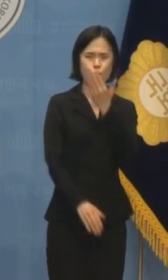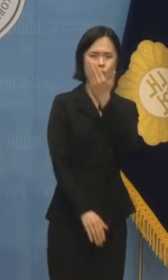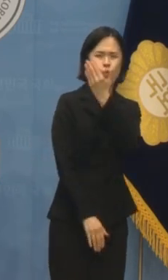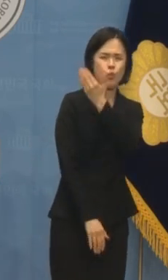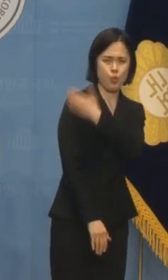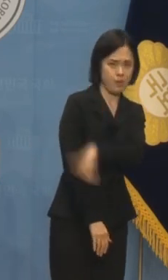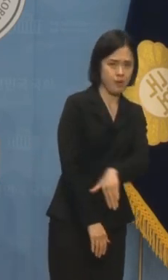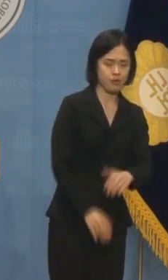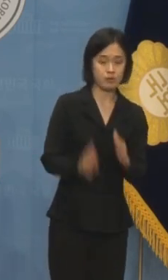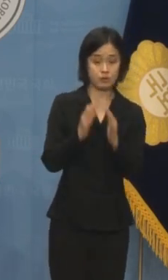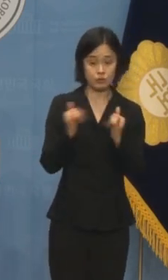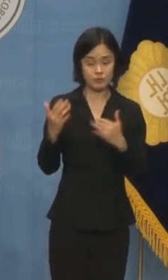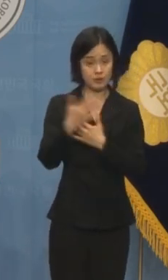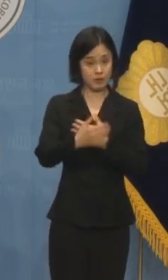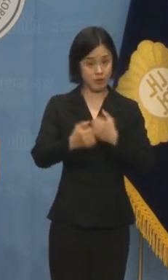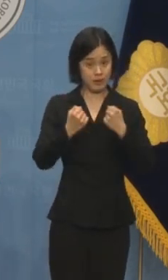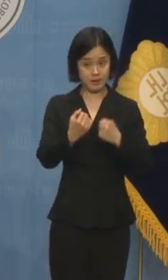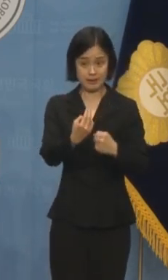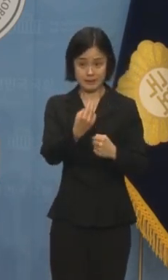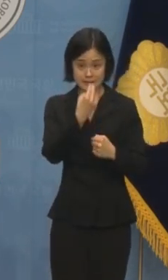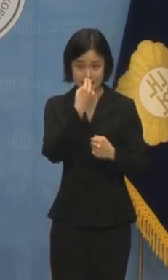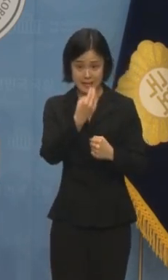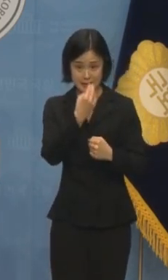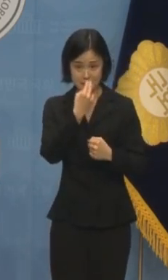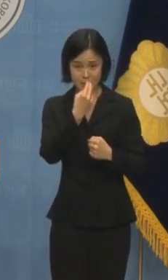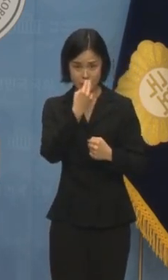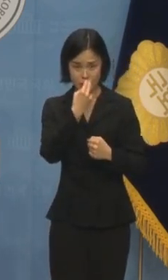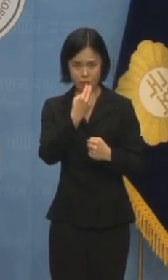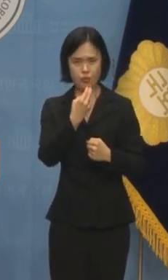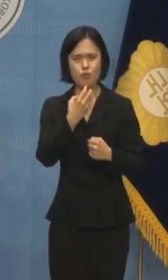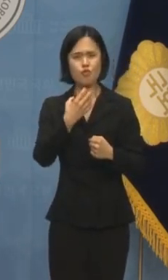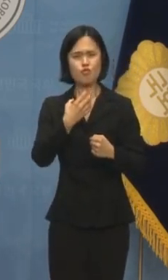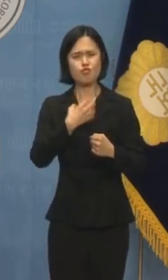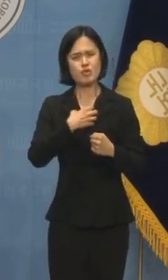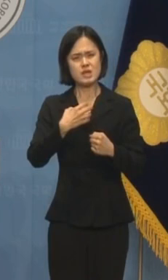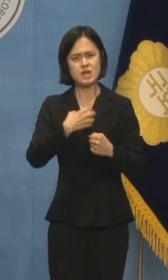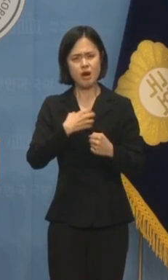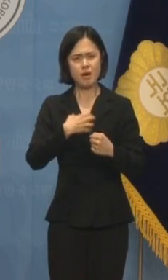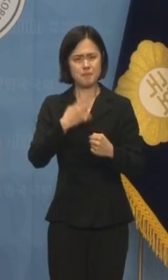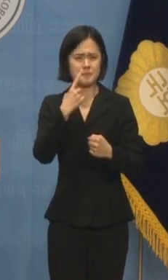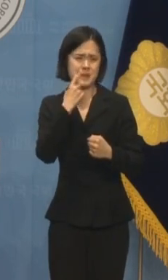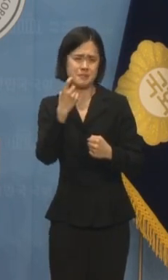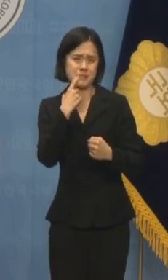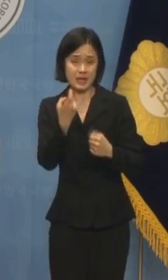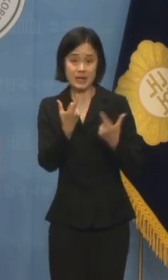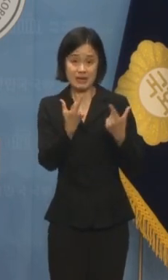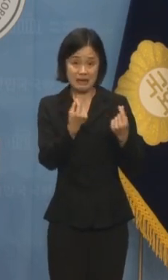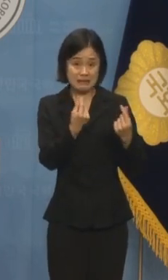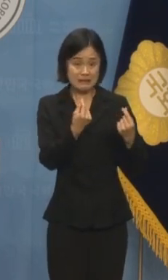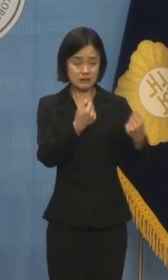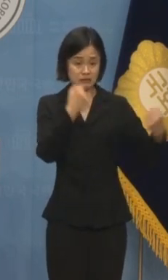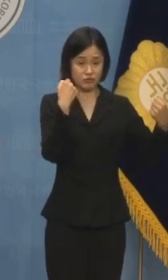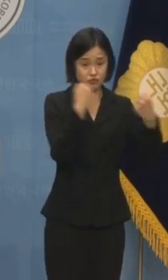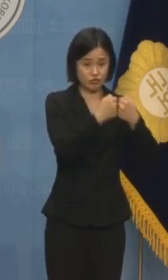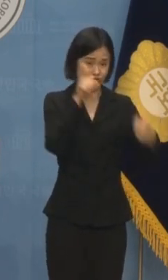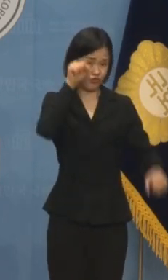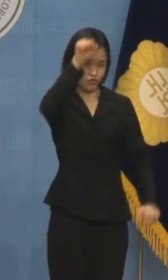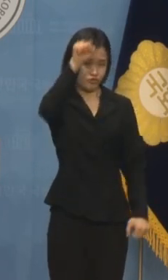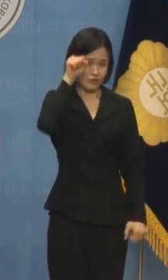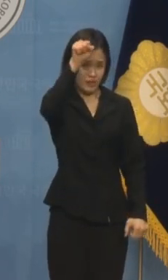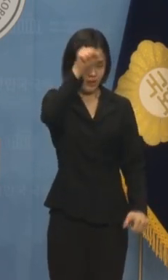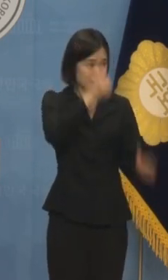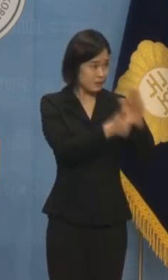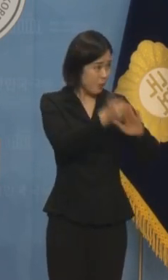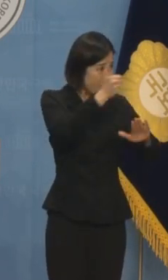건강과 생명을 겨냥한 그 누구의 그 어떤 투쟁도 절대로 성공할 수